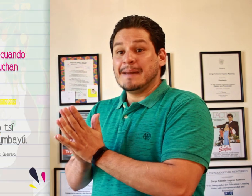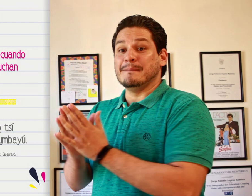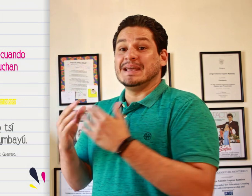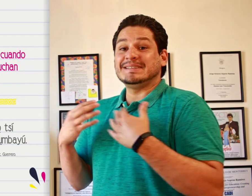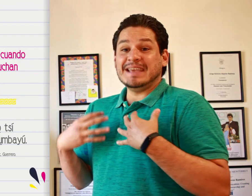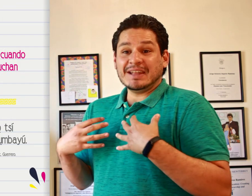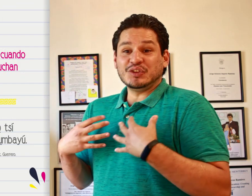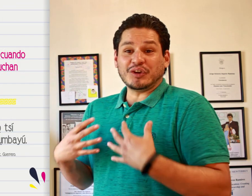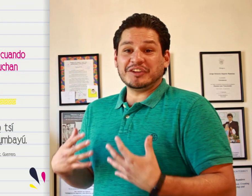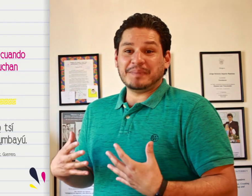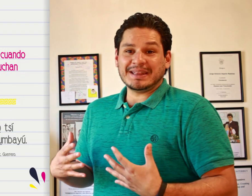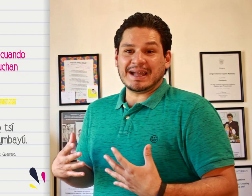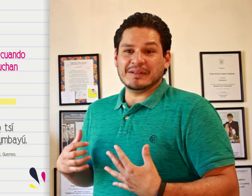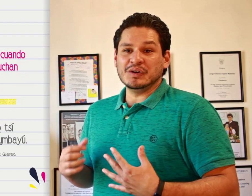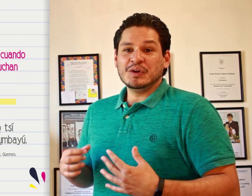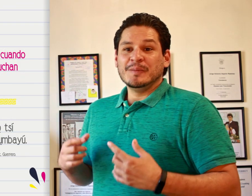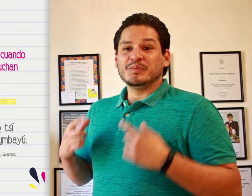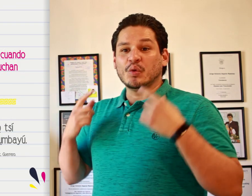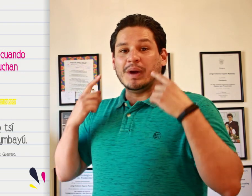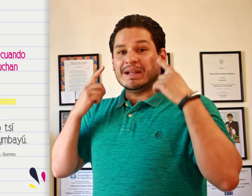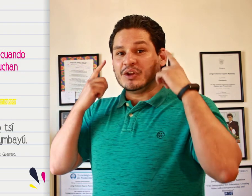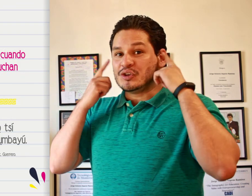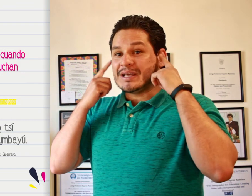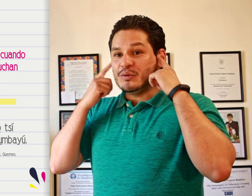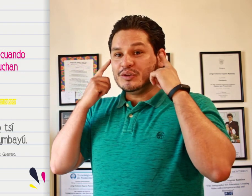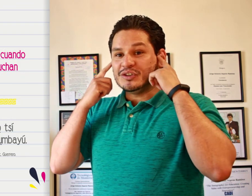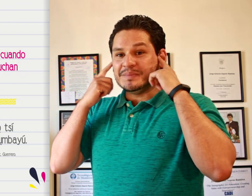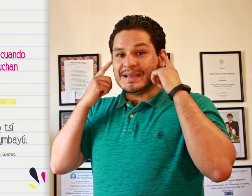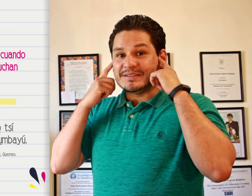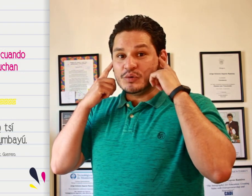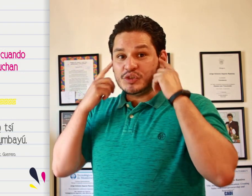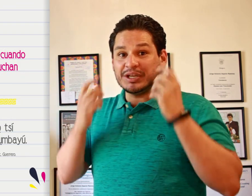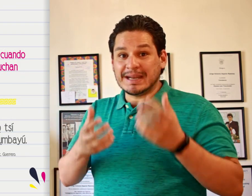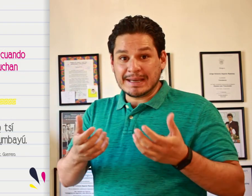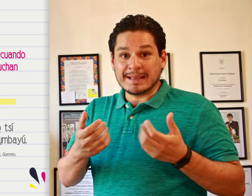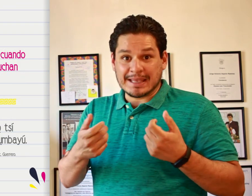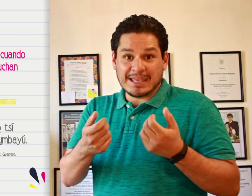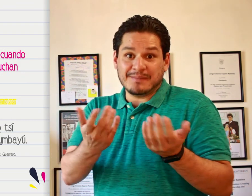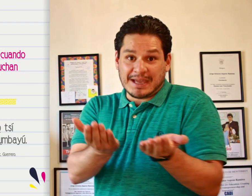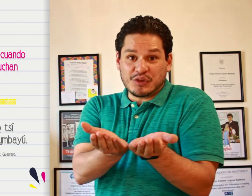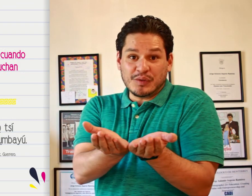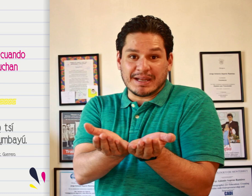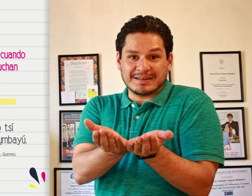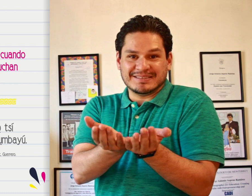Me siento respetado cuando los adultos me escuchan y me ayudan.